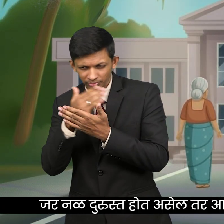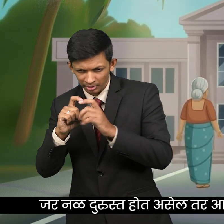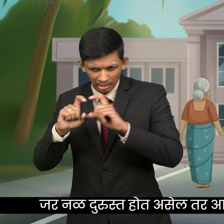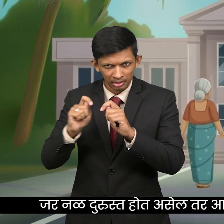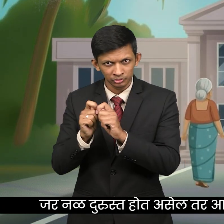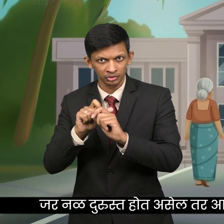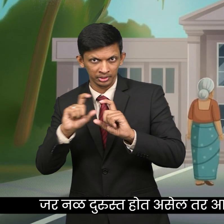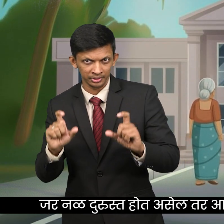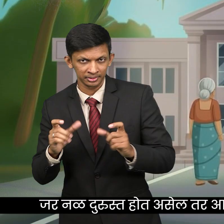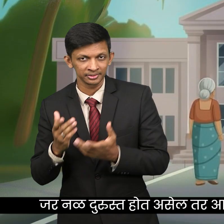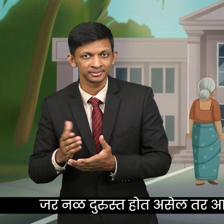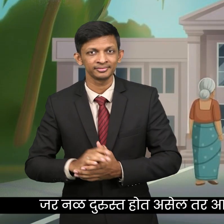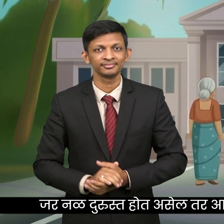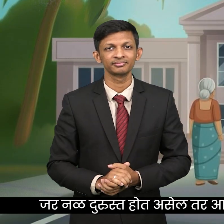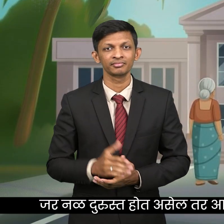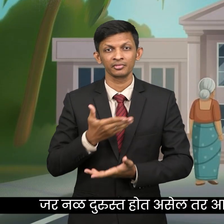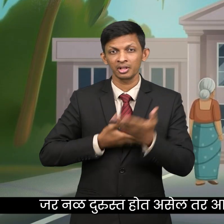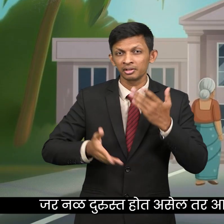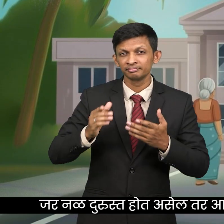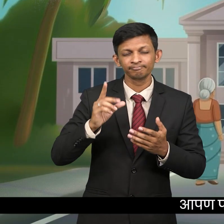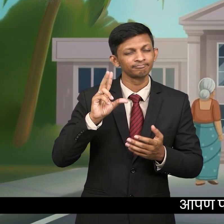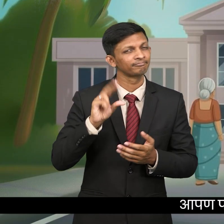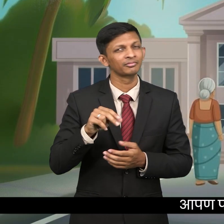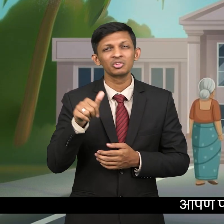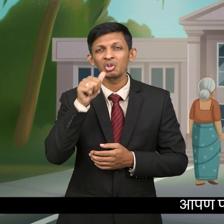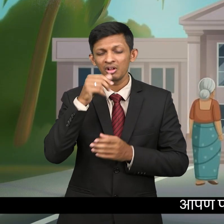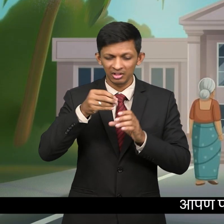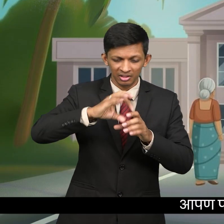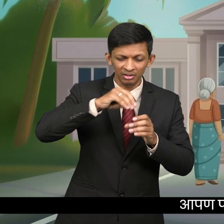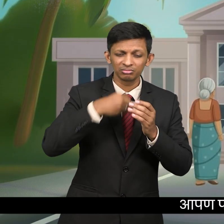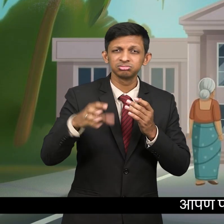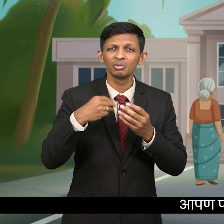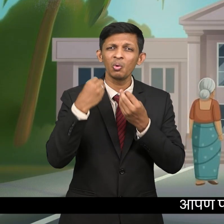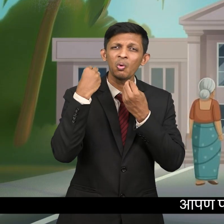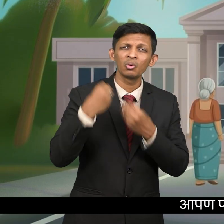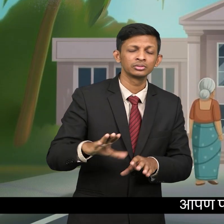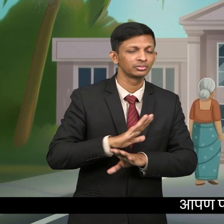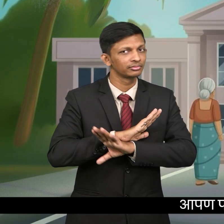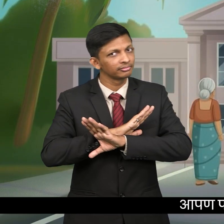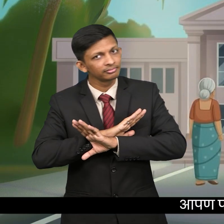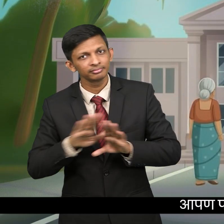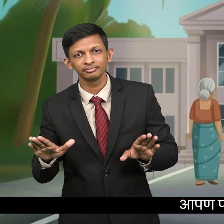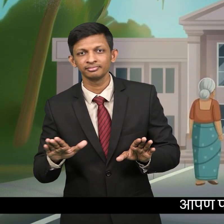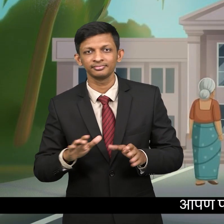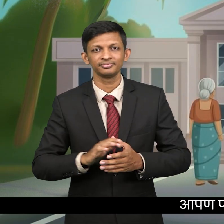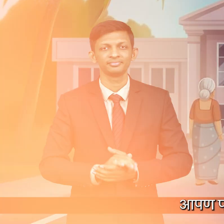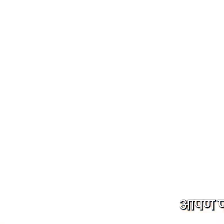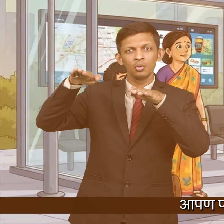महानगरपालिकेकडे तक्रार करावी. आपण पाणी वाहून जाऊ देऊ नये.